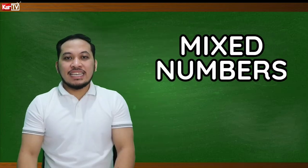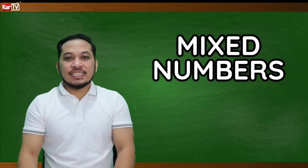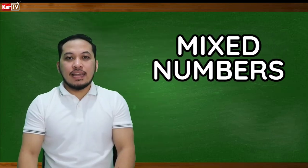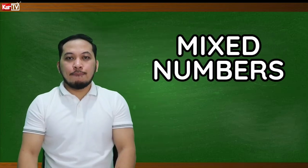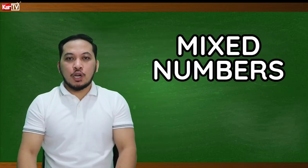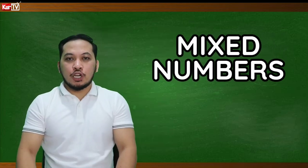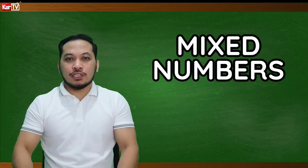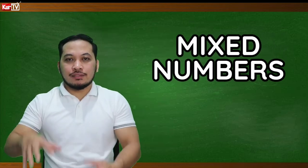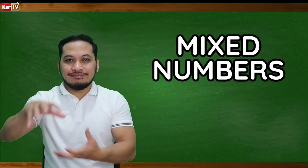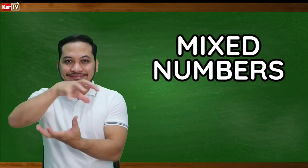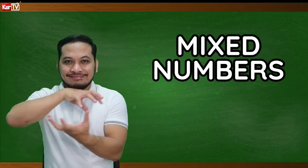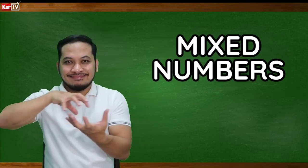Mixed numbers.